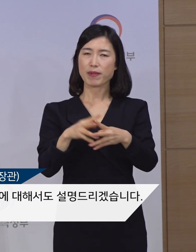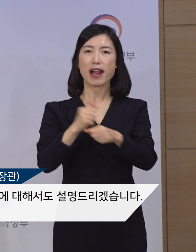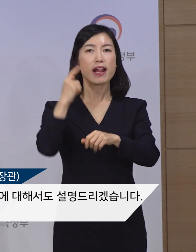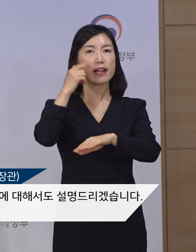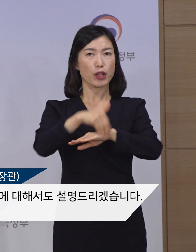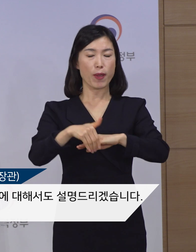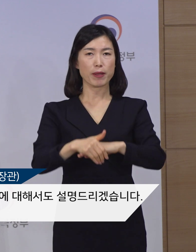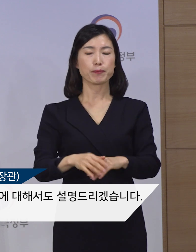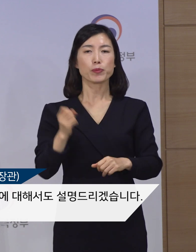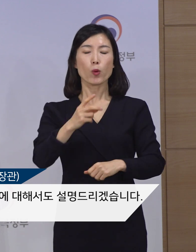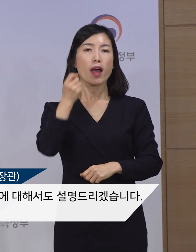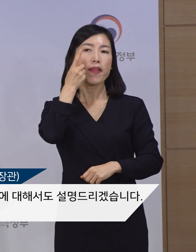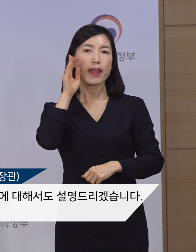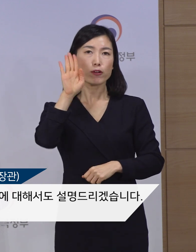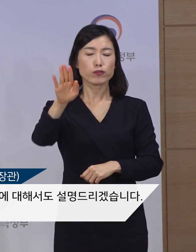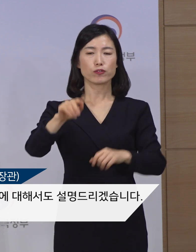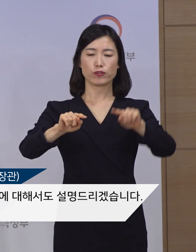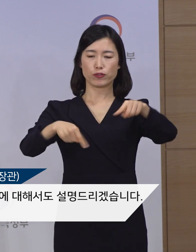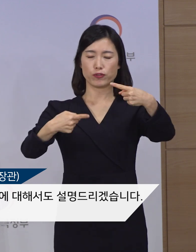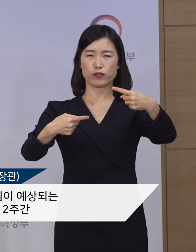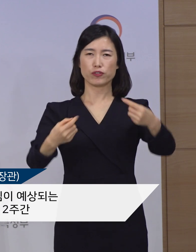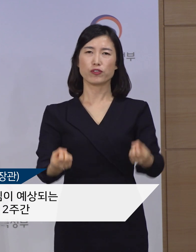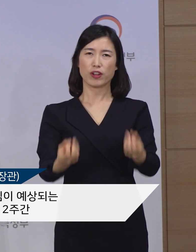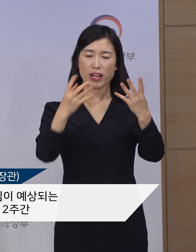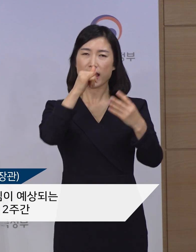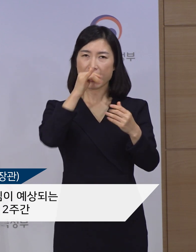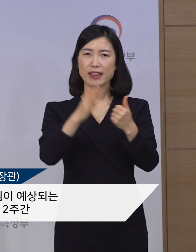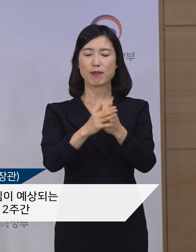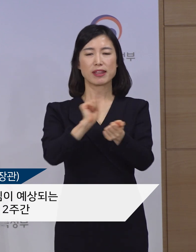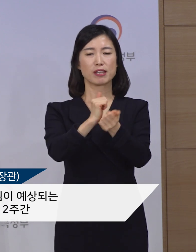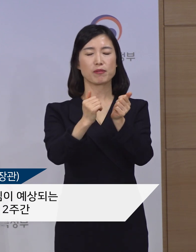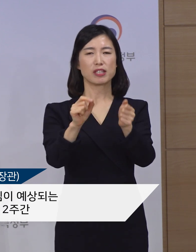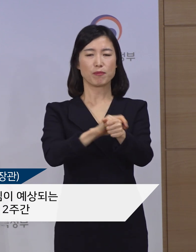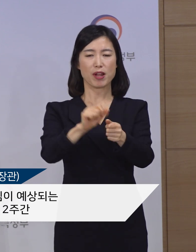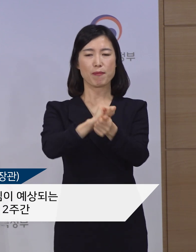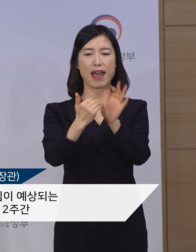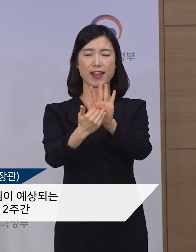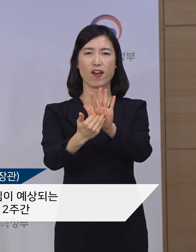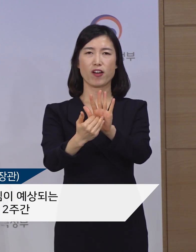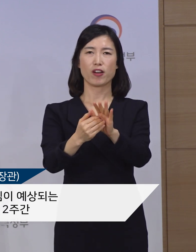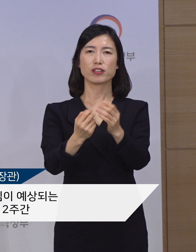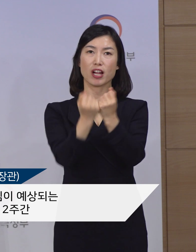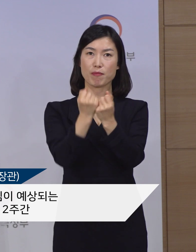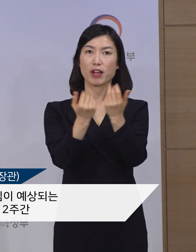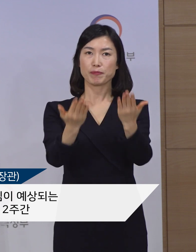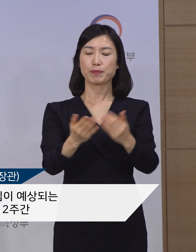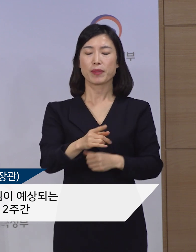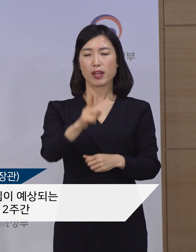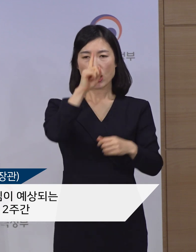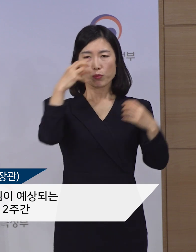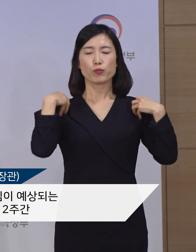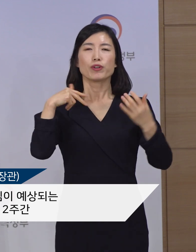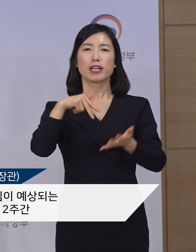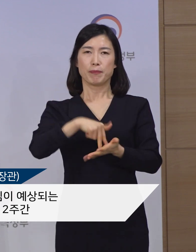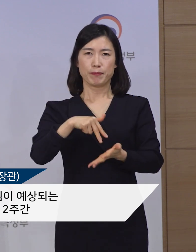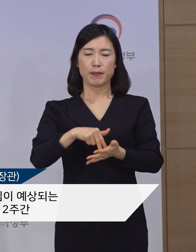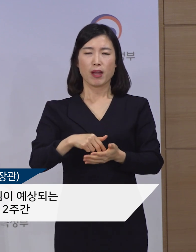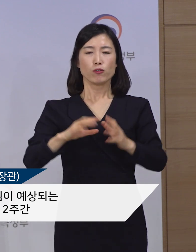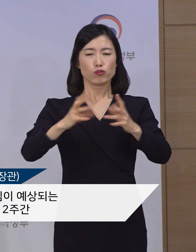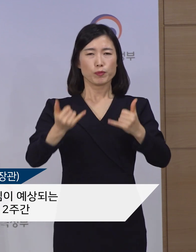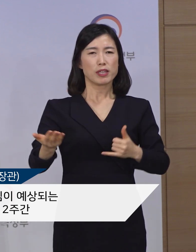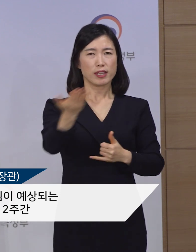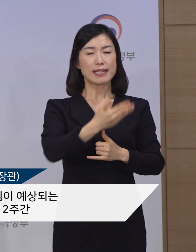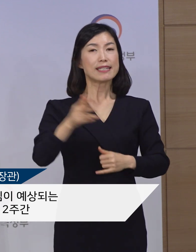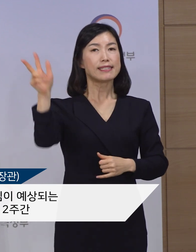특별 방역 대책에 대해서도 설명드리겠습니다. 정부는 많은 국민들의 전국적인 이동과 가족